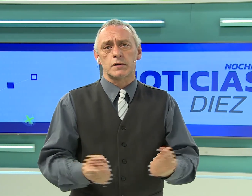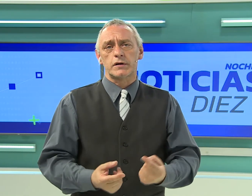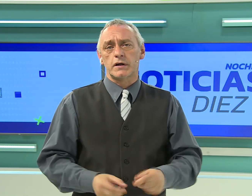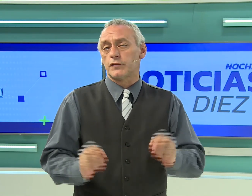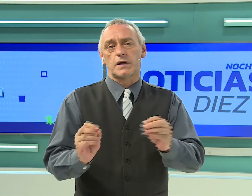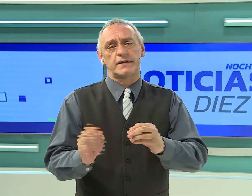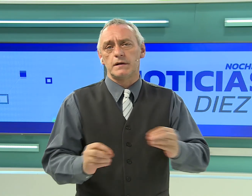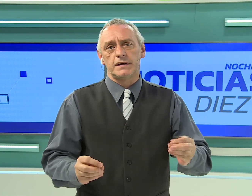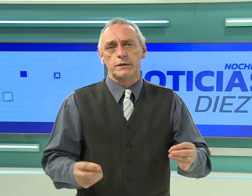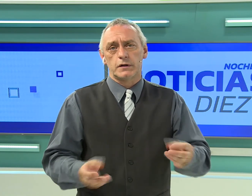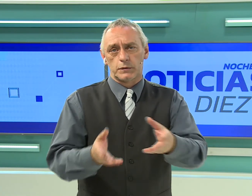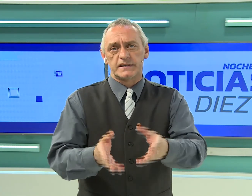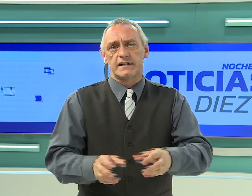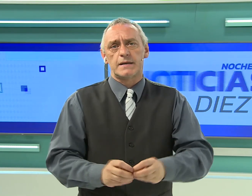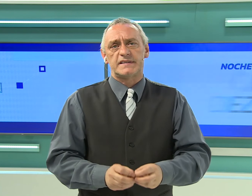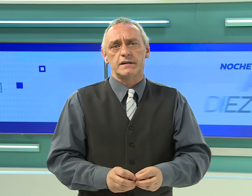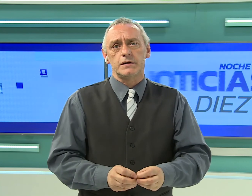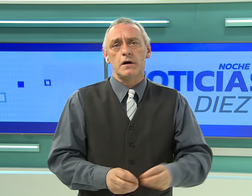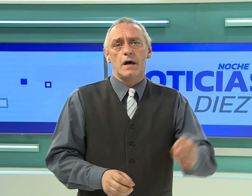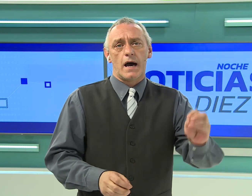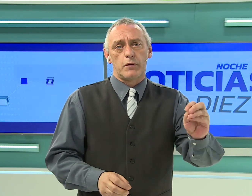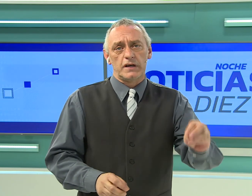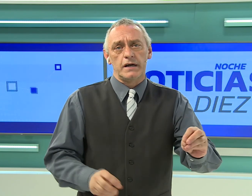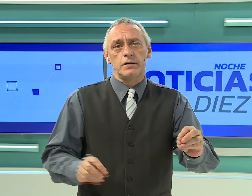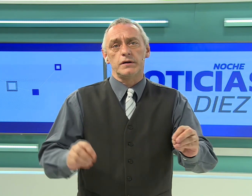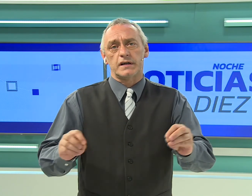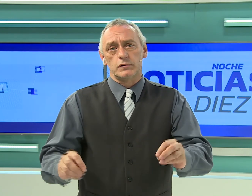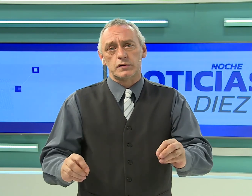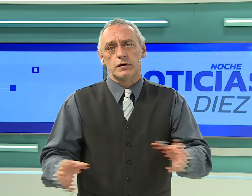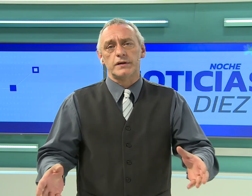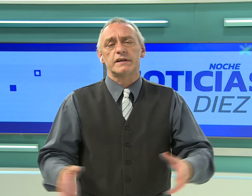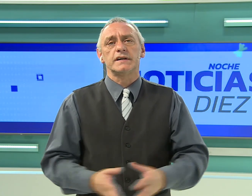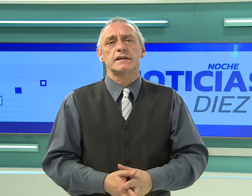Juntos Somos Río Negro, fundamentalmente, bueno, como decía, en el epicentro, a Pogliano y